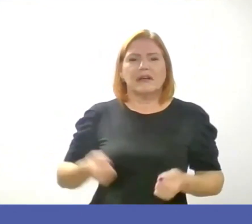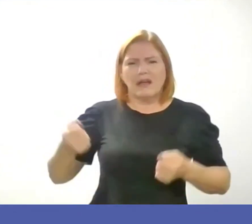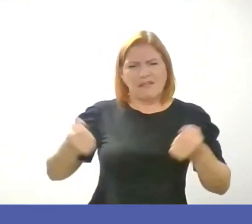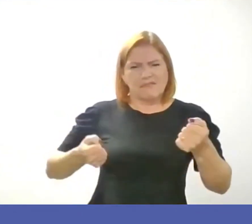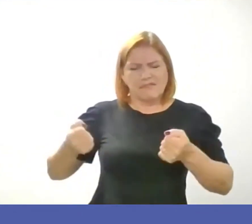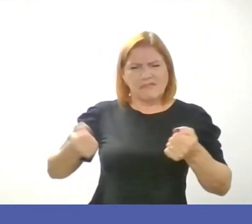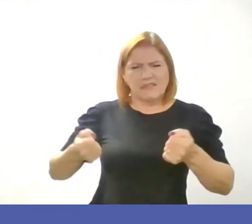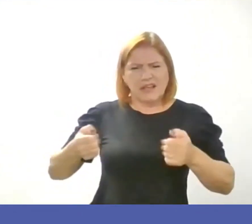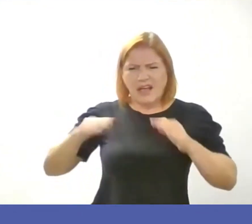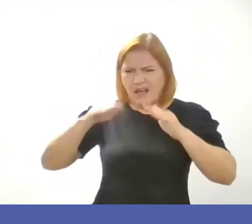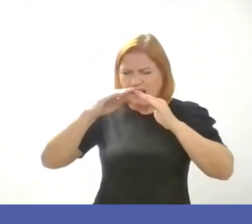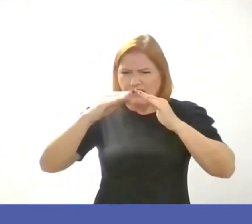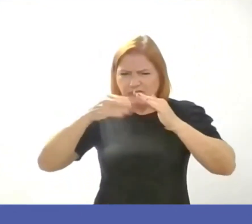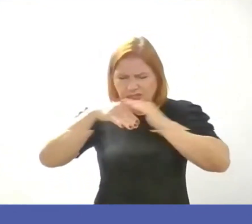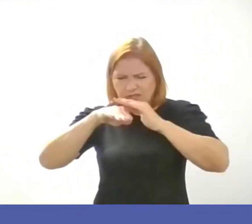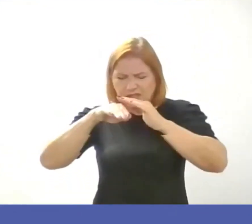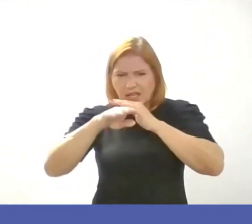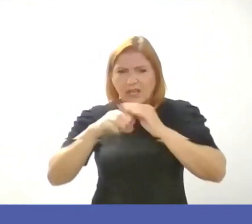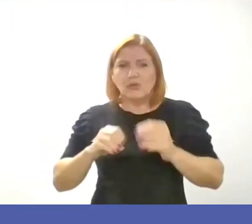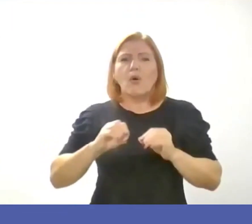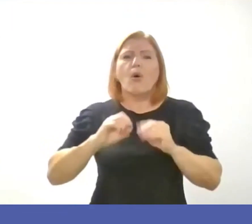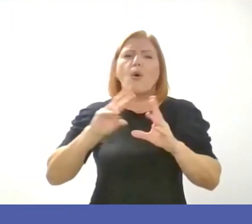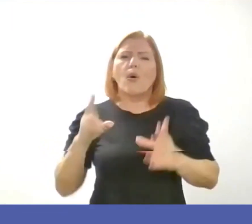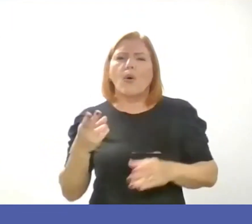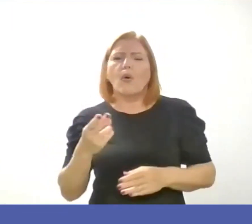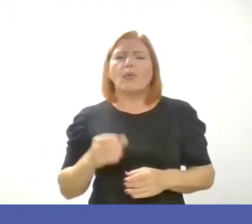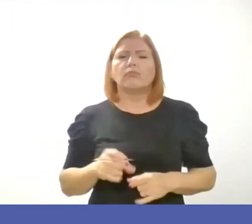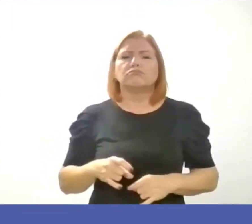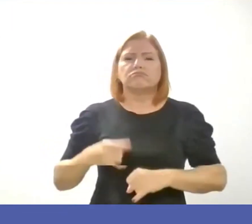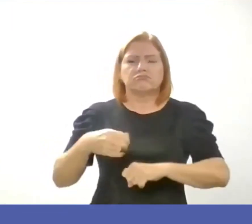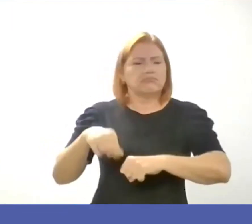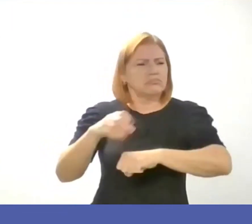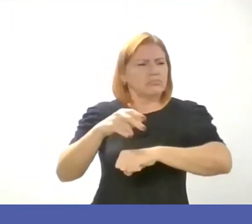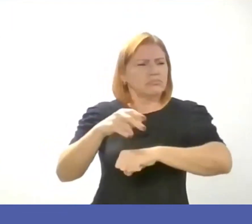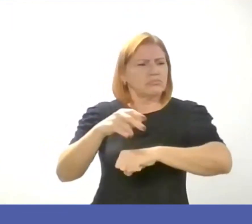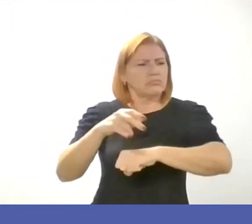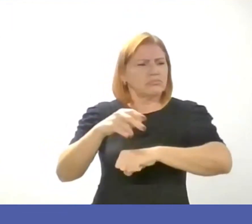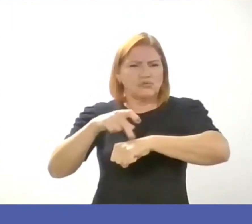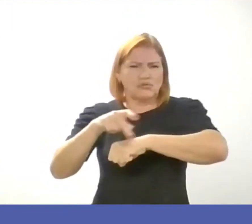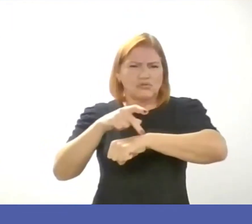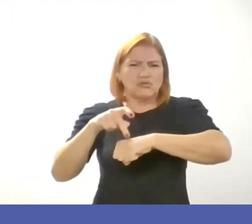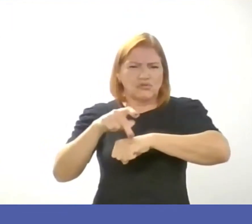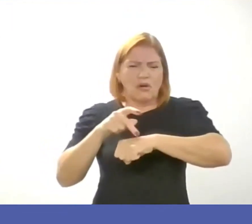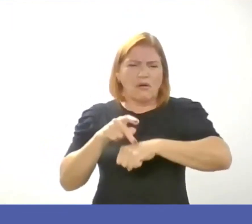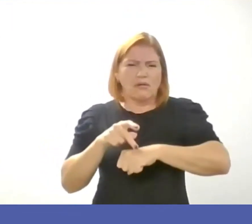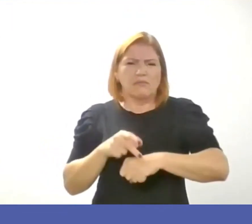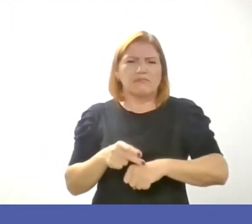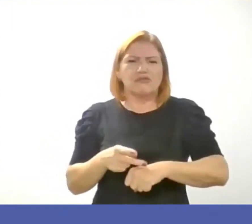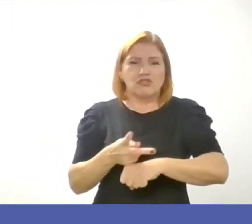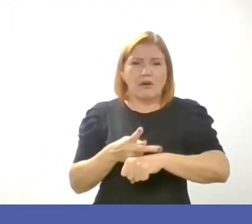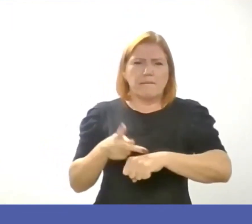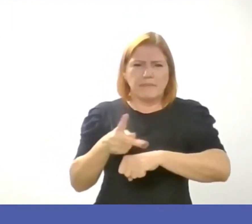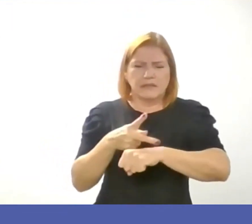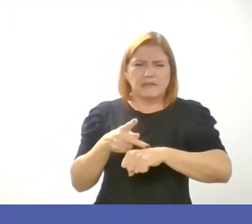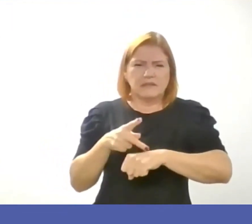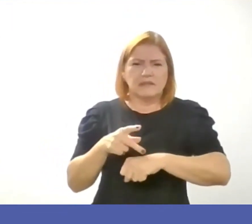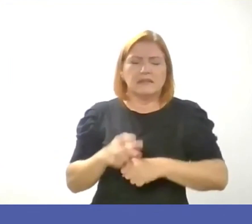Ou eles estão no shopping, nas lojas, correndo, com segurança correndo atrás deles.